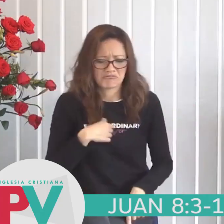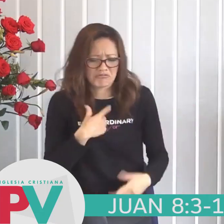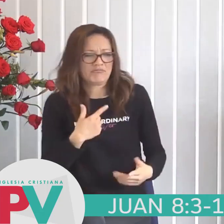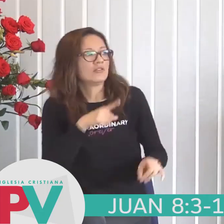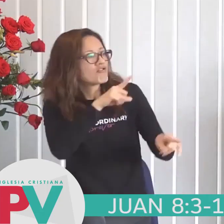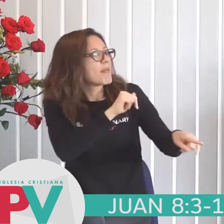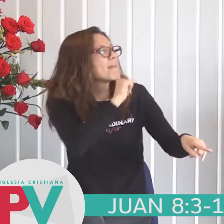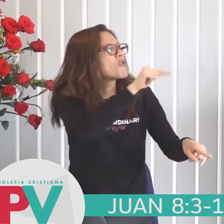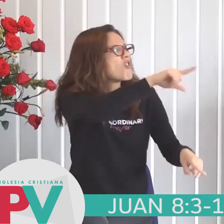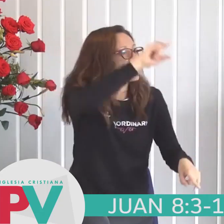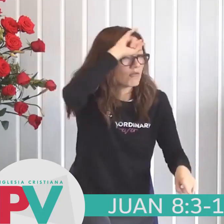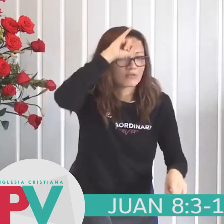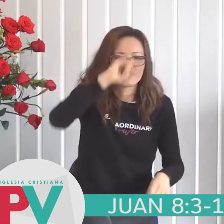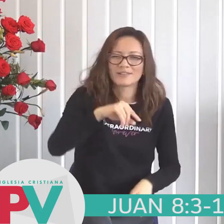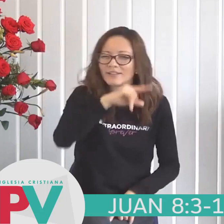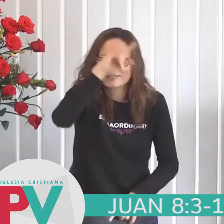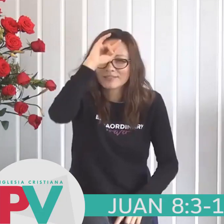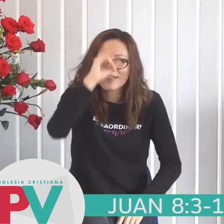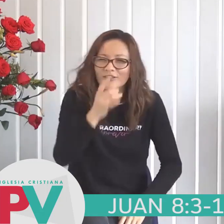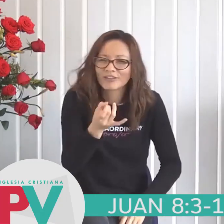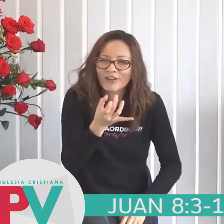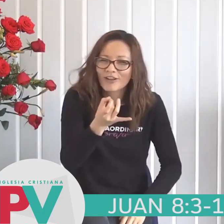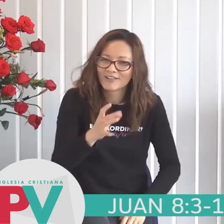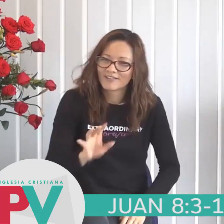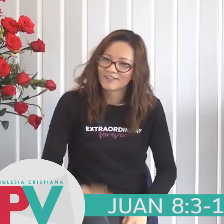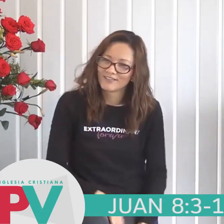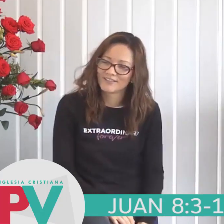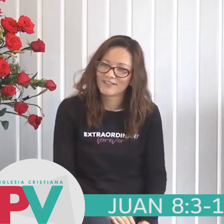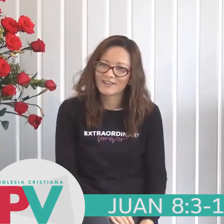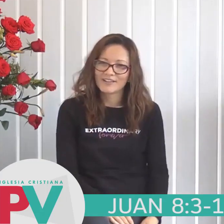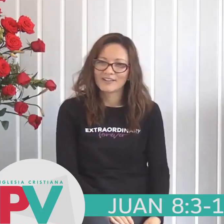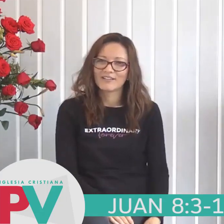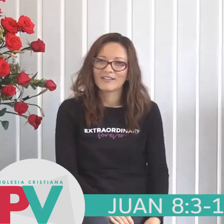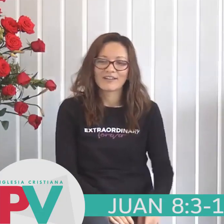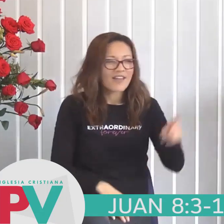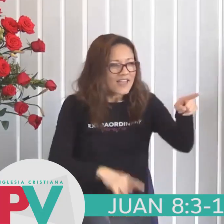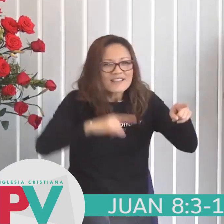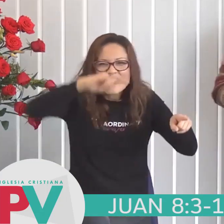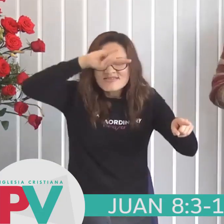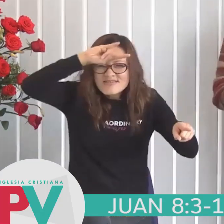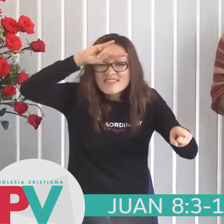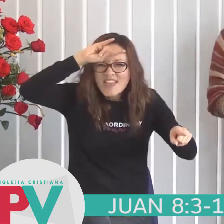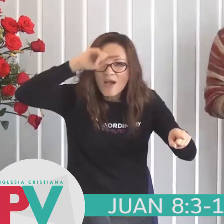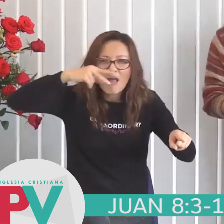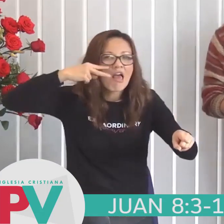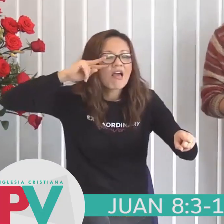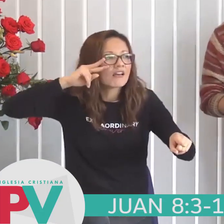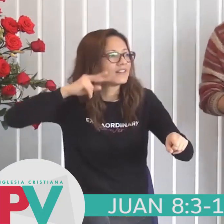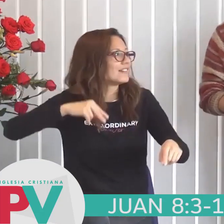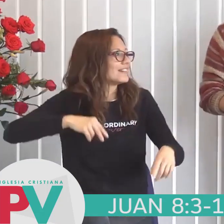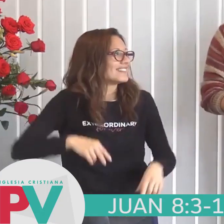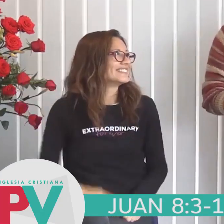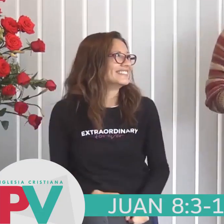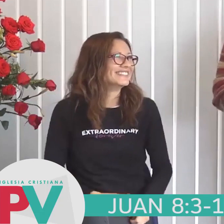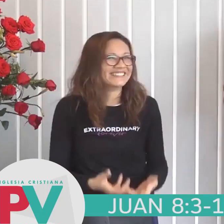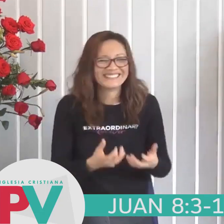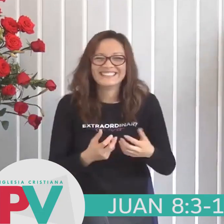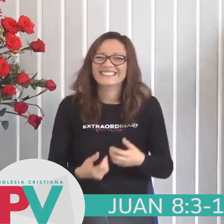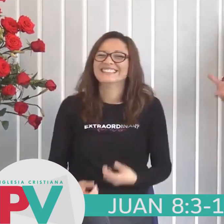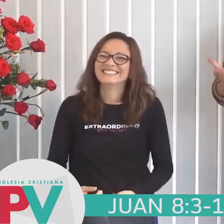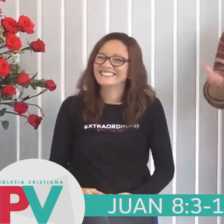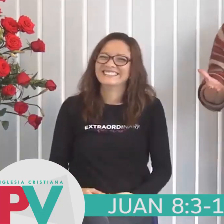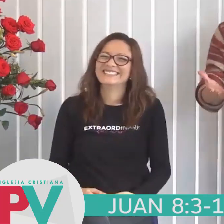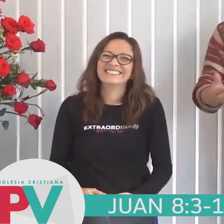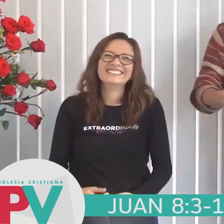Usted se imagina qué diablo tan cojonudo, ¿no? Se atreve, ¿cómo se dice cojonudo?